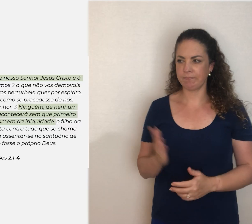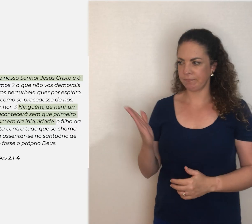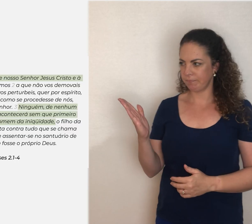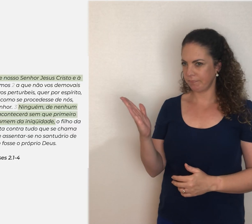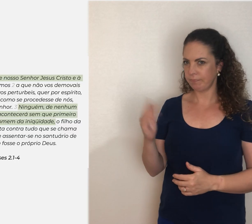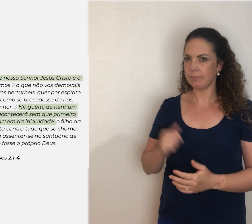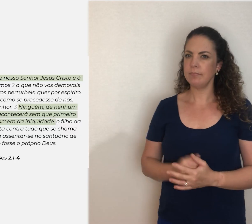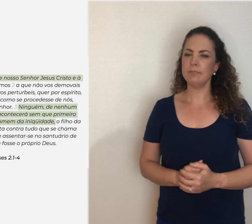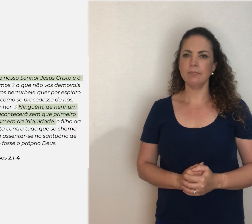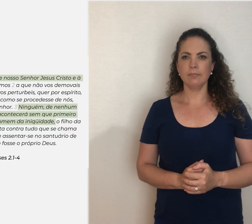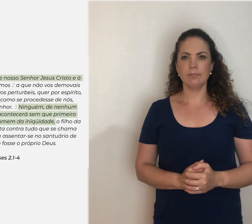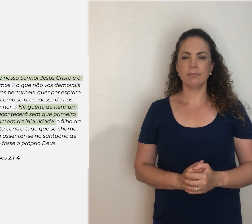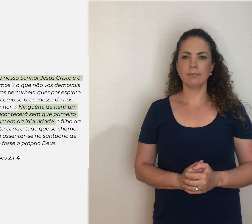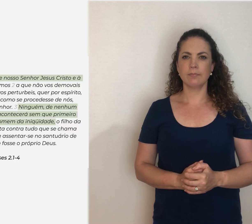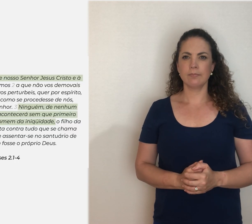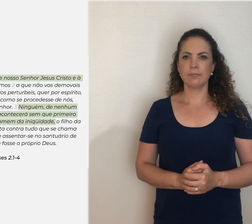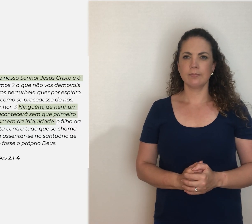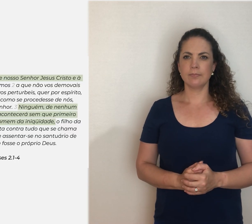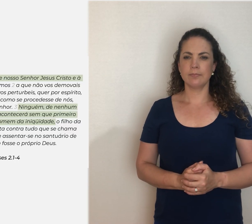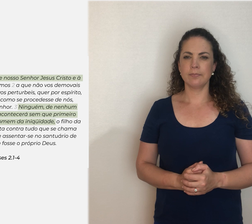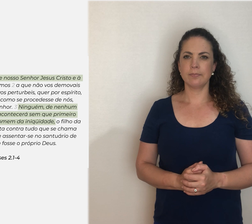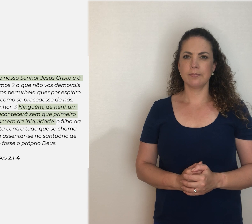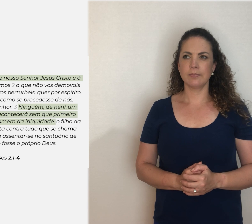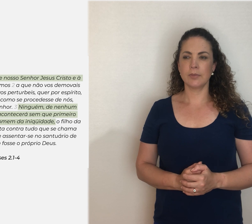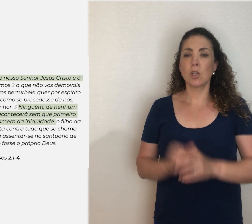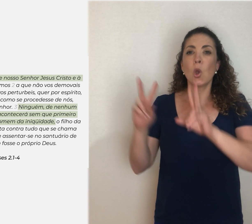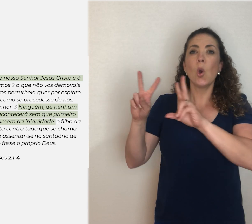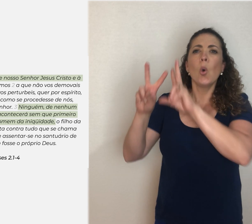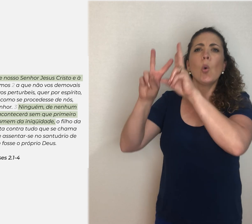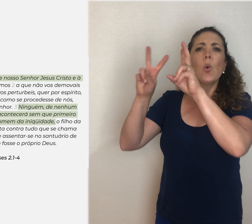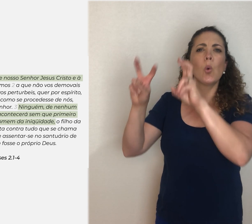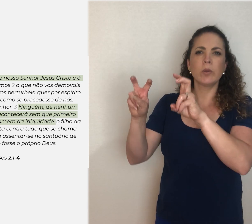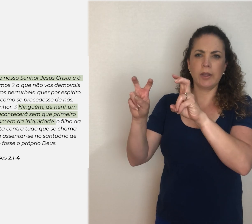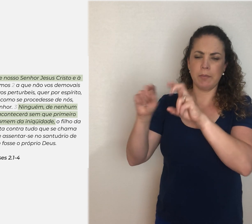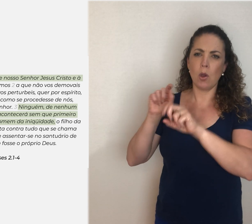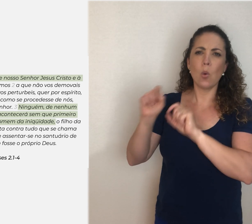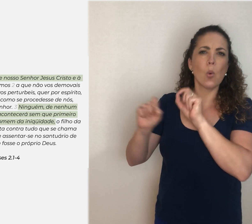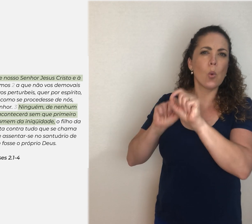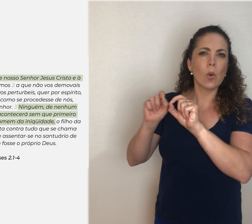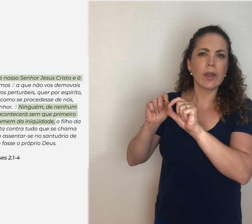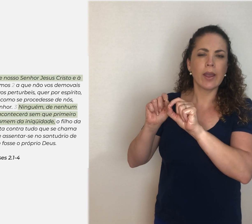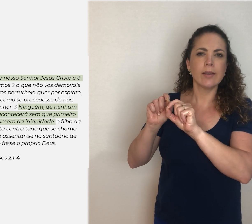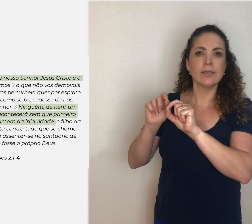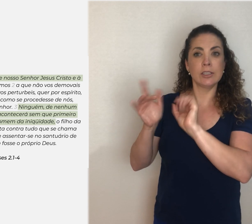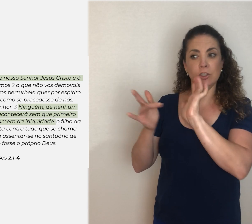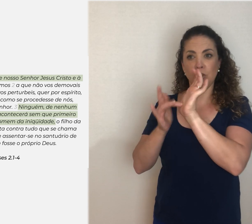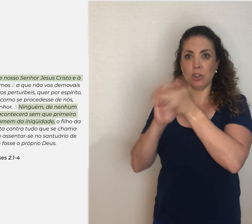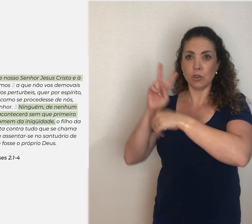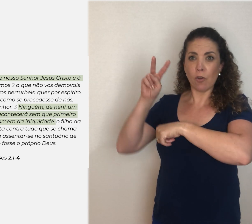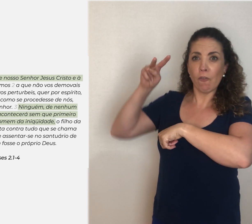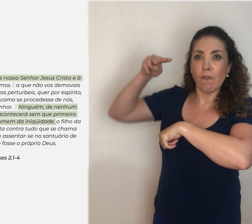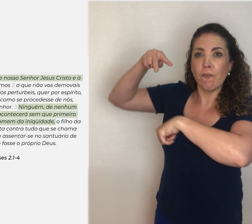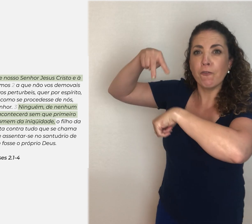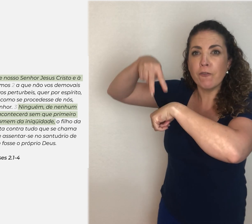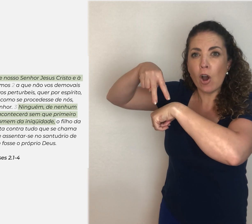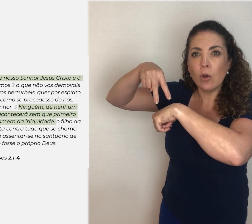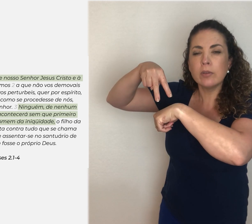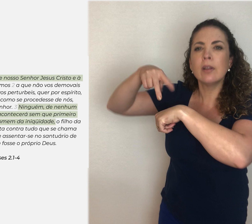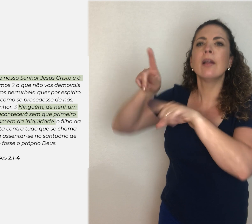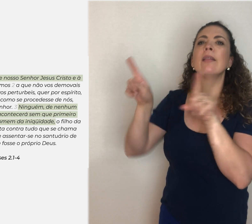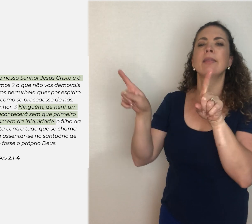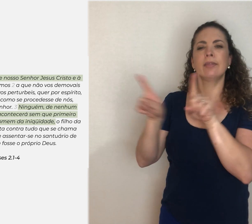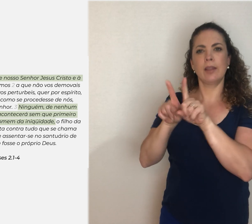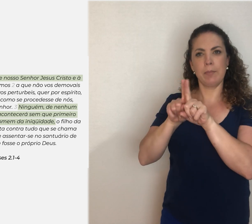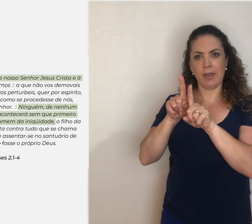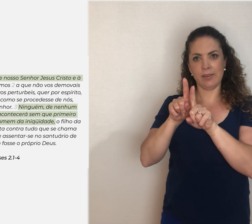assim: no que diz respeito à vinda de nosso Senhor Jesus Cristo e à nossa reunião